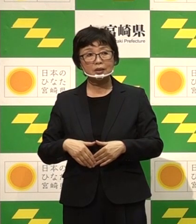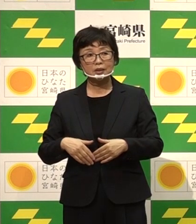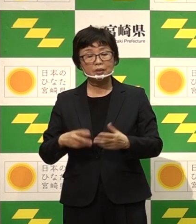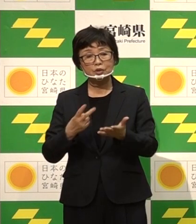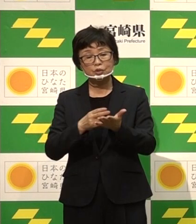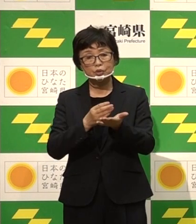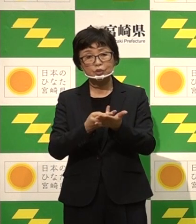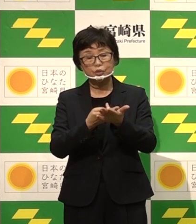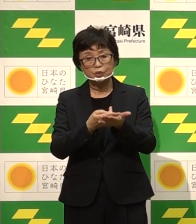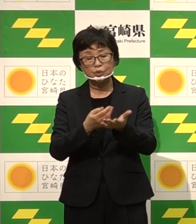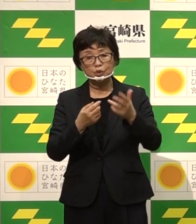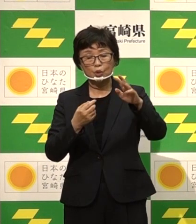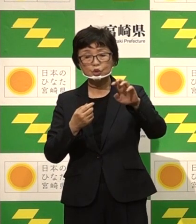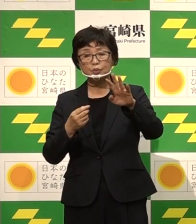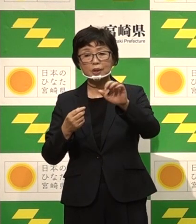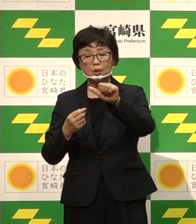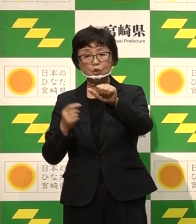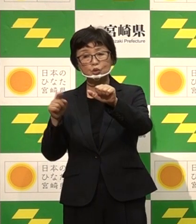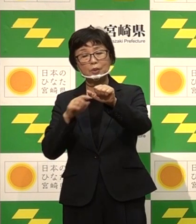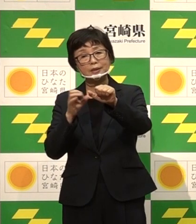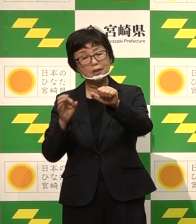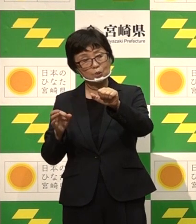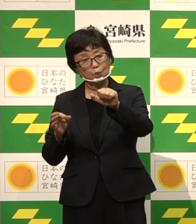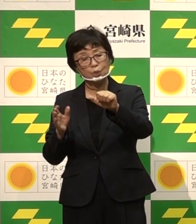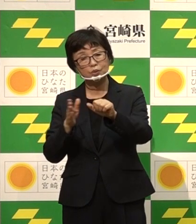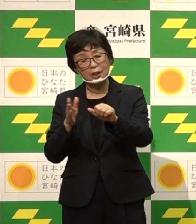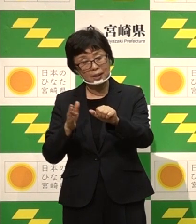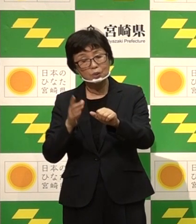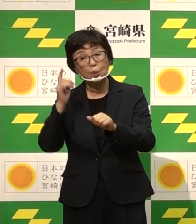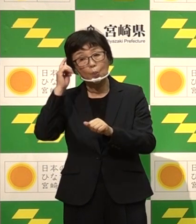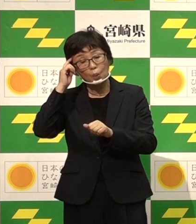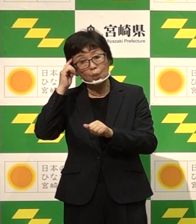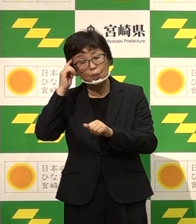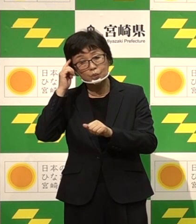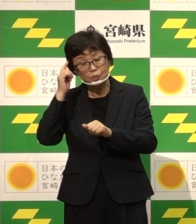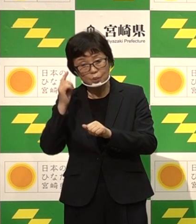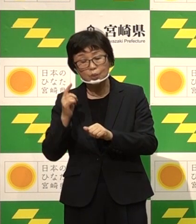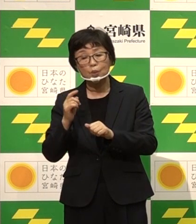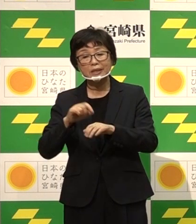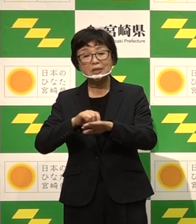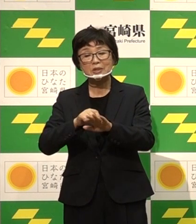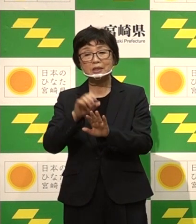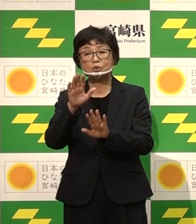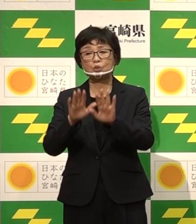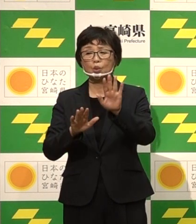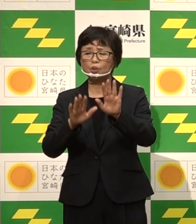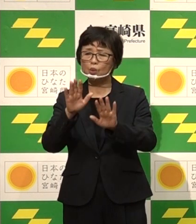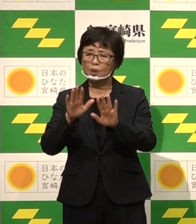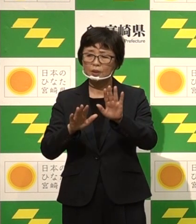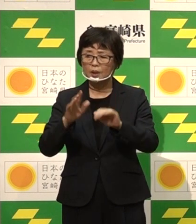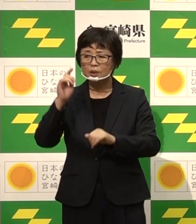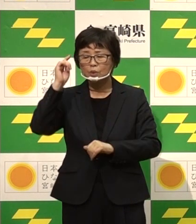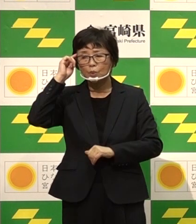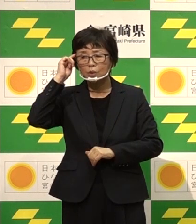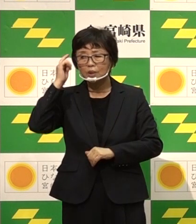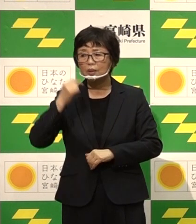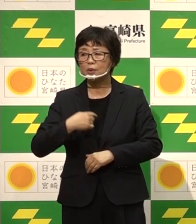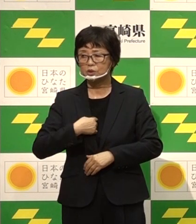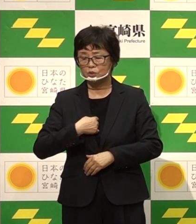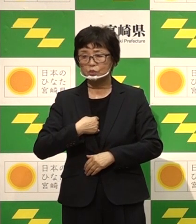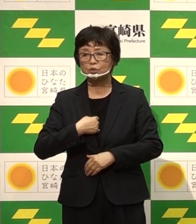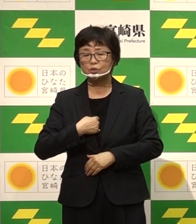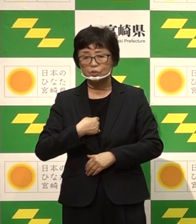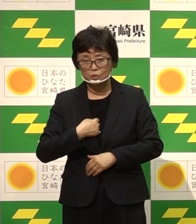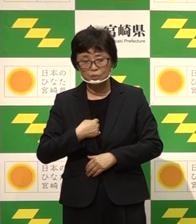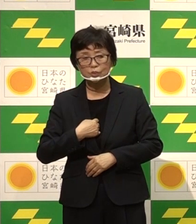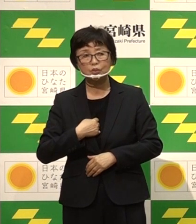は 40%、50% になるかもしれない。もう相当厳しい状況にあるのかなと私自身も受け止めているんです